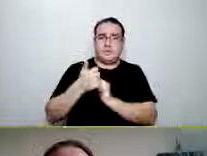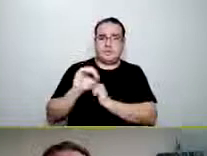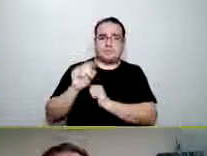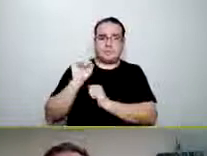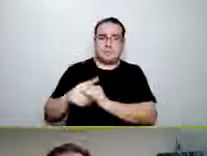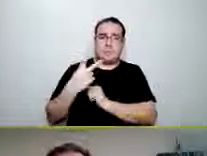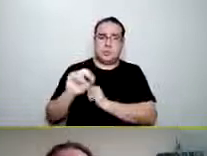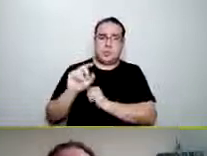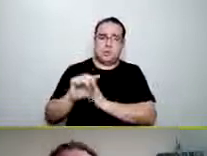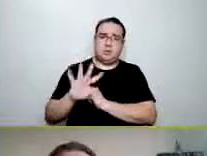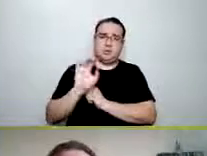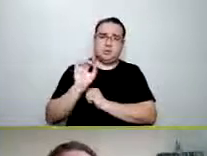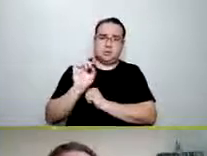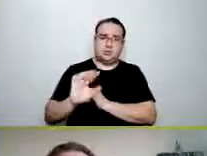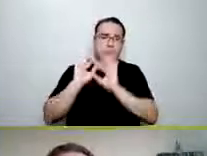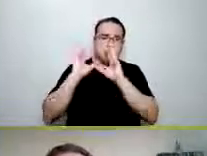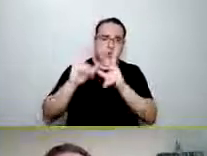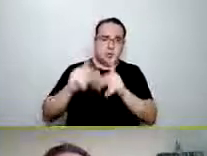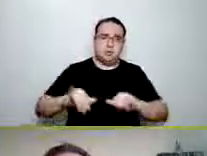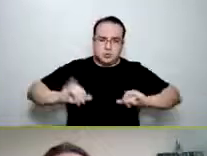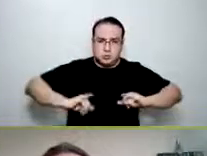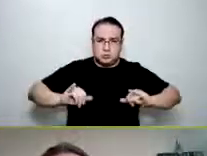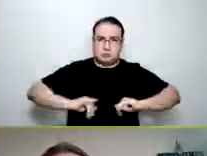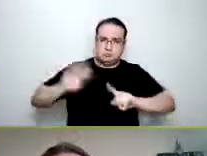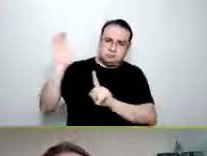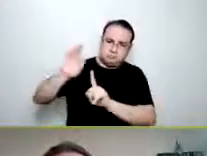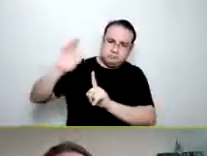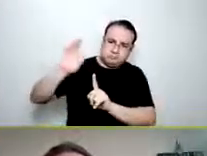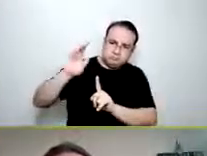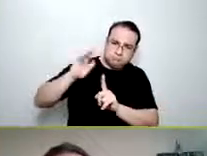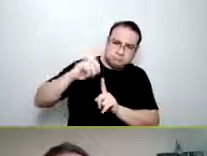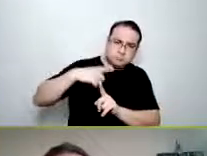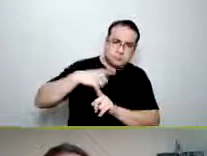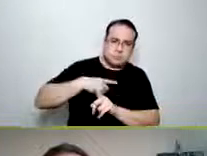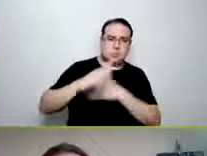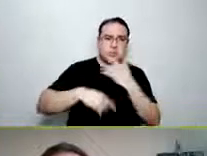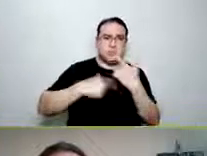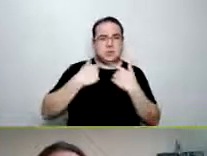20.000, 40.000 falantes, todas elas sofrem uma pressão e são línguas ameaçadas.